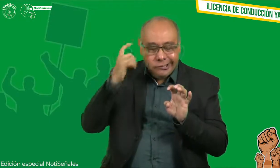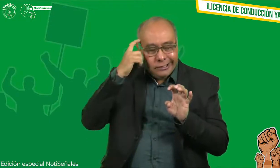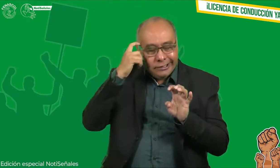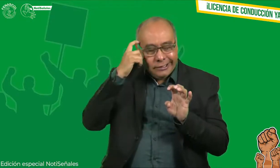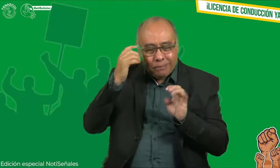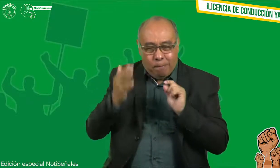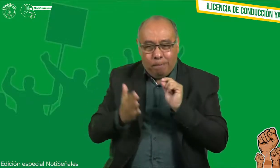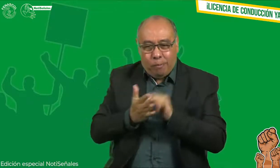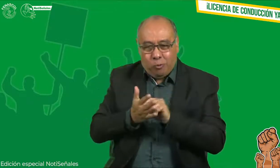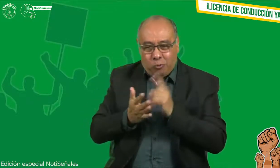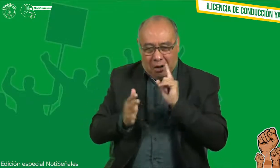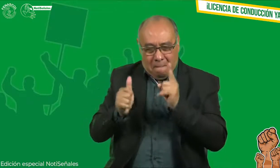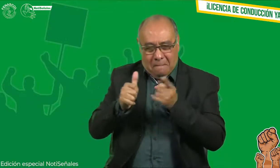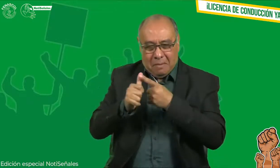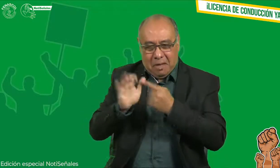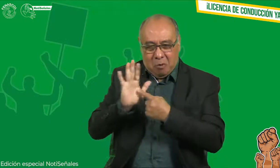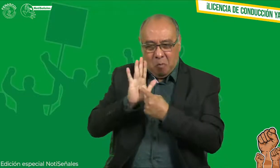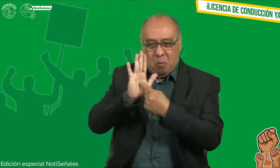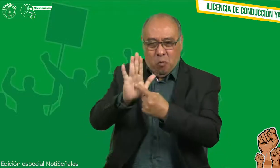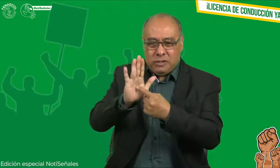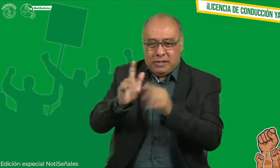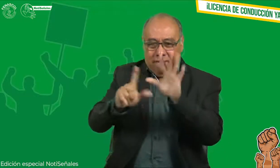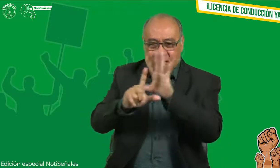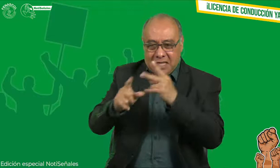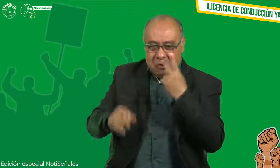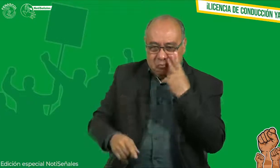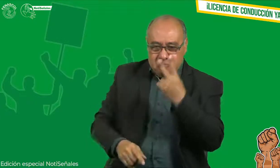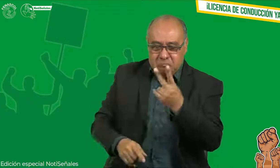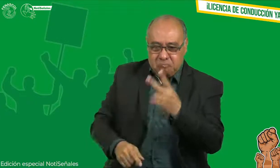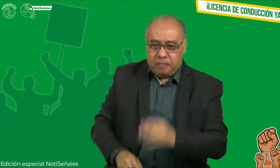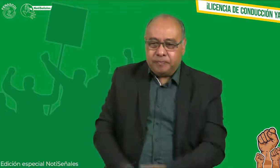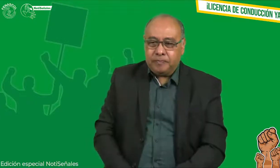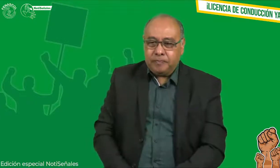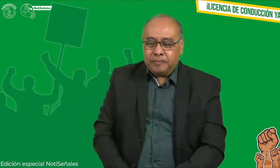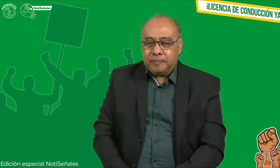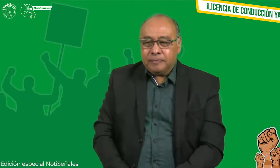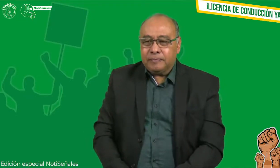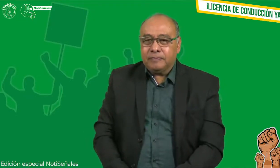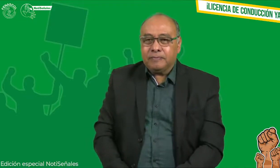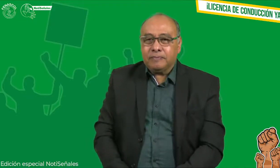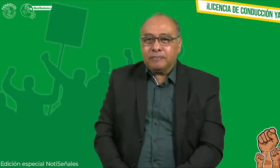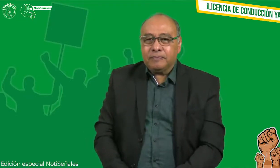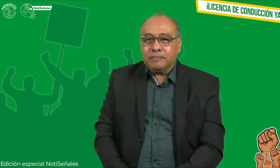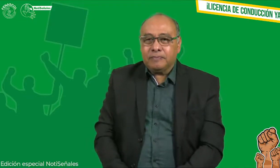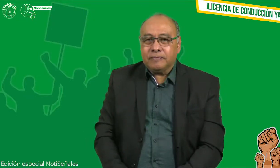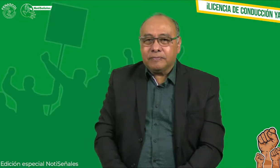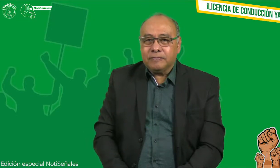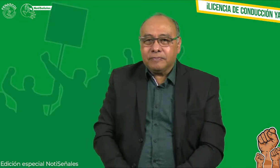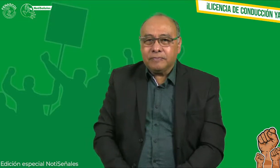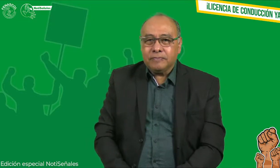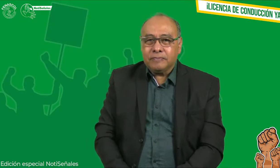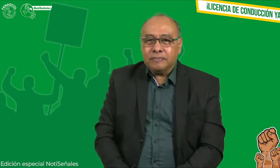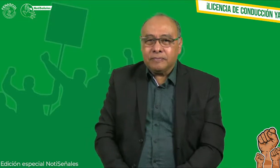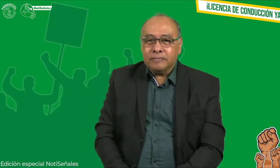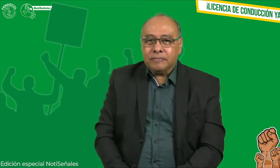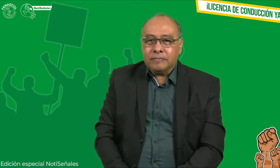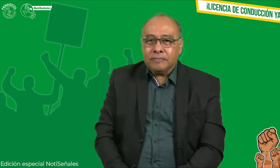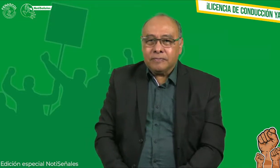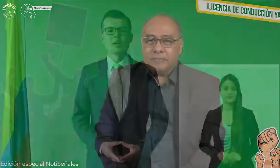la licencia de conducción. Pero queremos mostrar, pues, cuál es ese sabor agridulce que nos queda a nosotros.